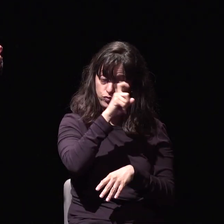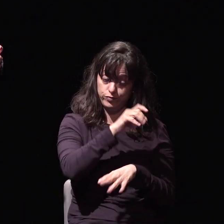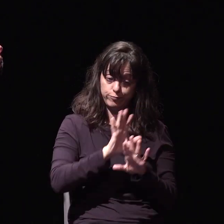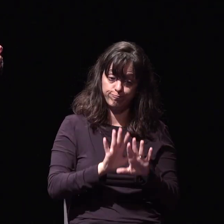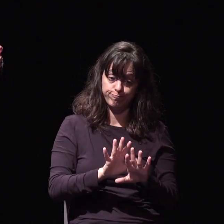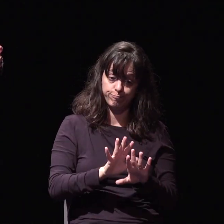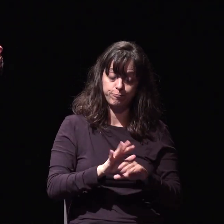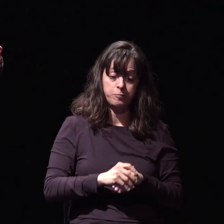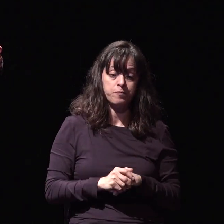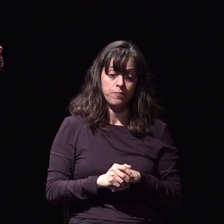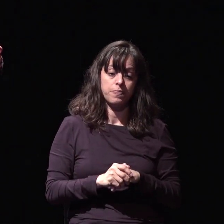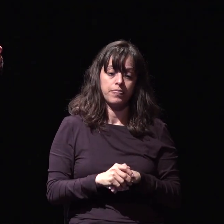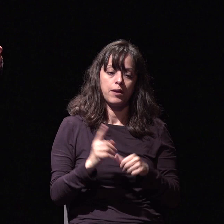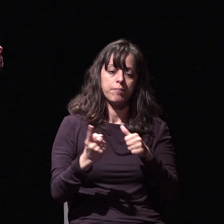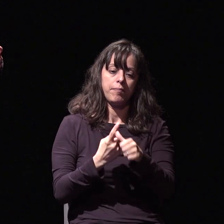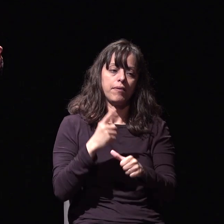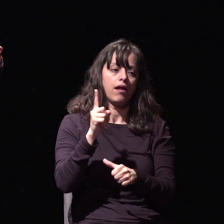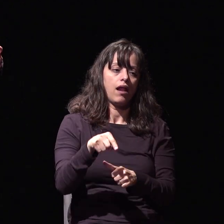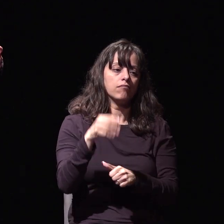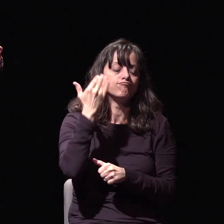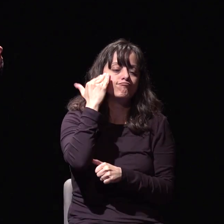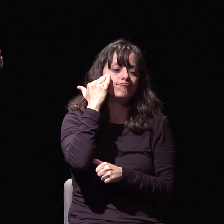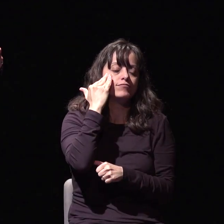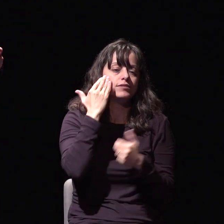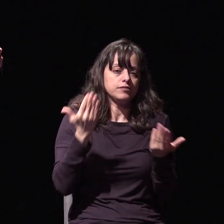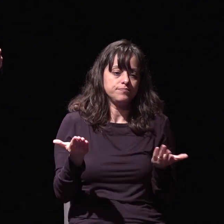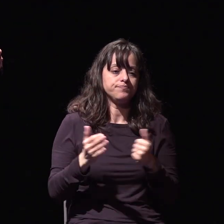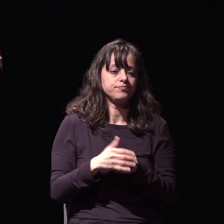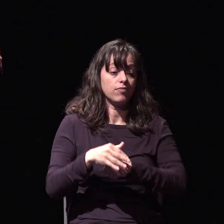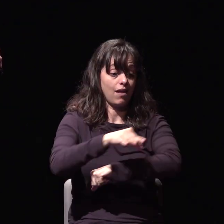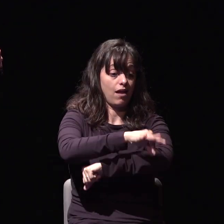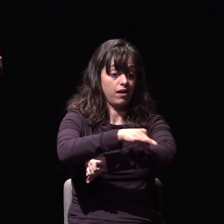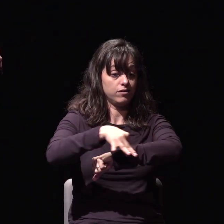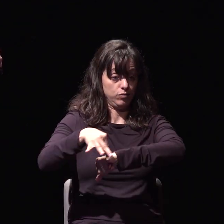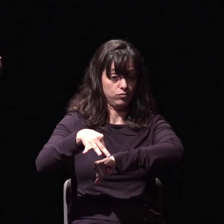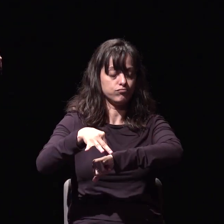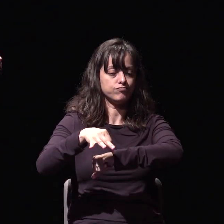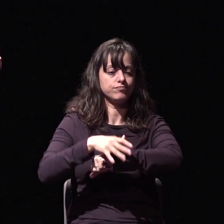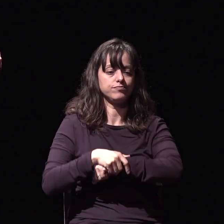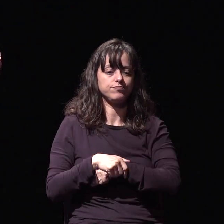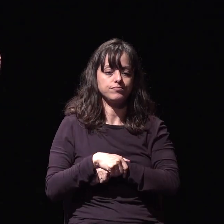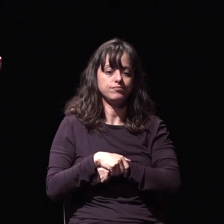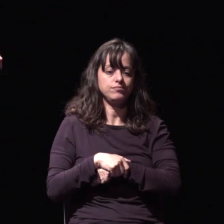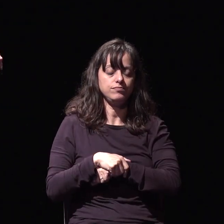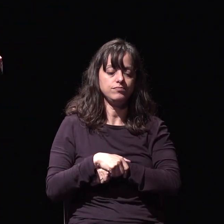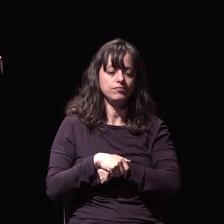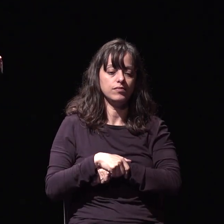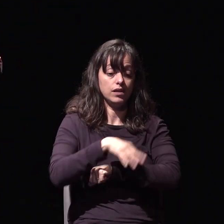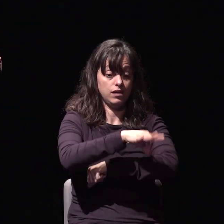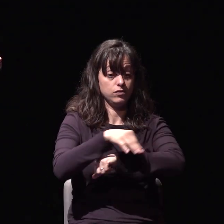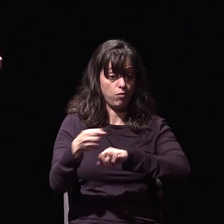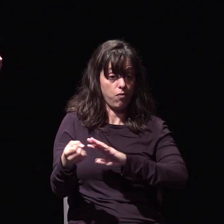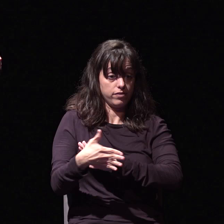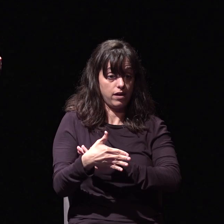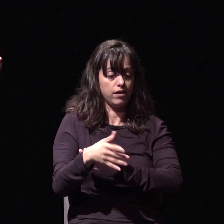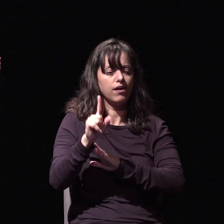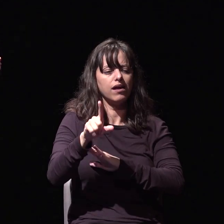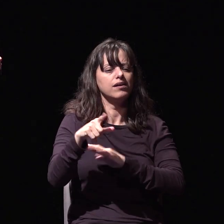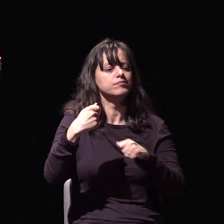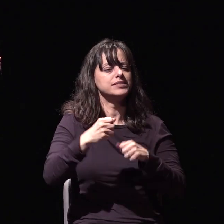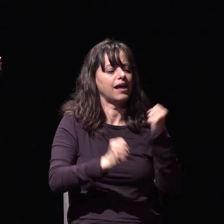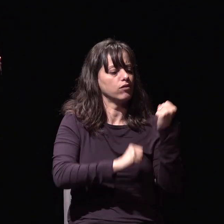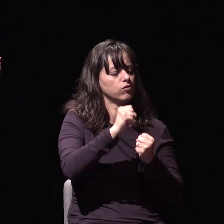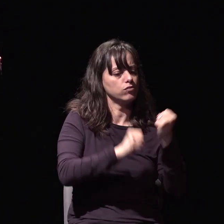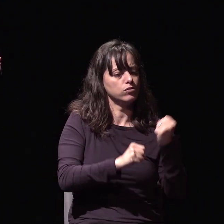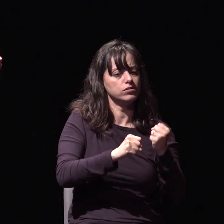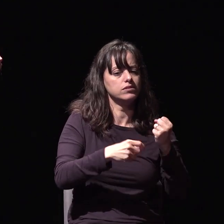primeira delas é entender que a arquitetura moderna, segundo o discurso, era para ser uma arquitetura industrializada,